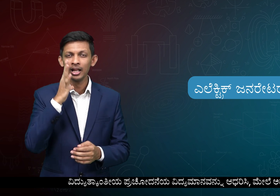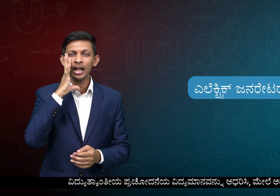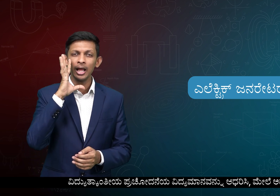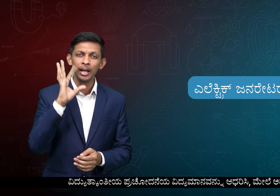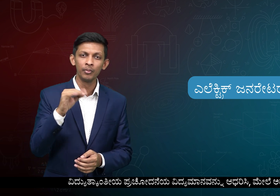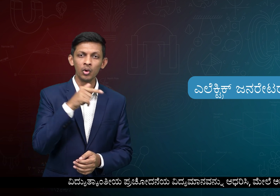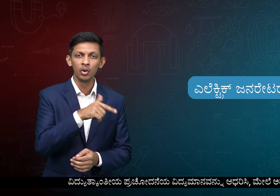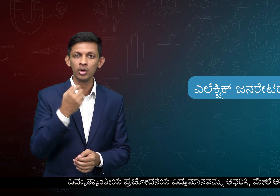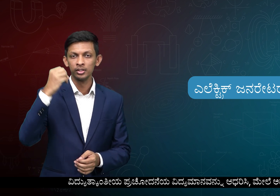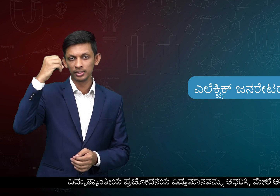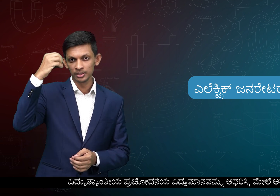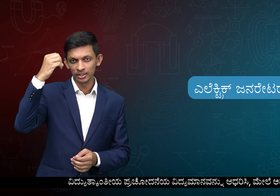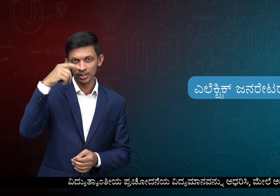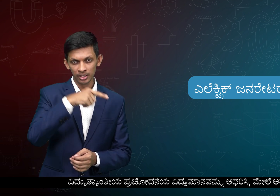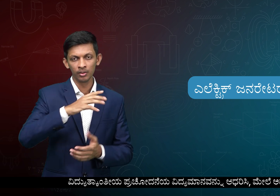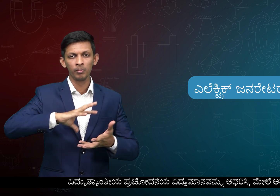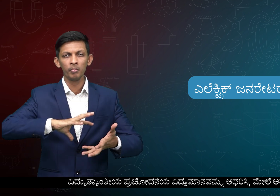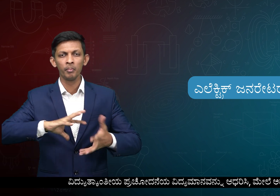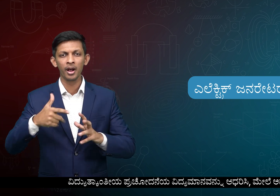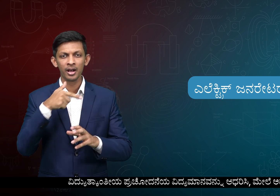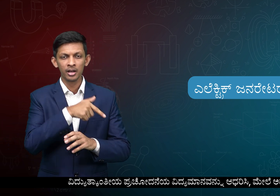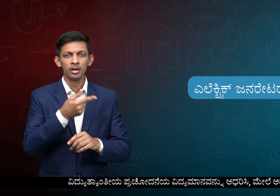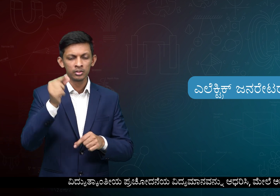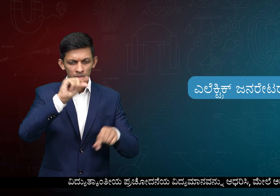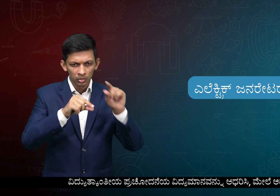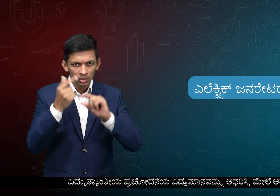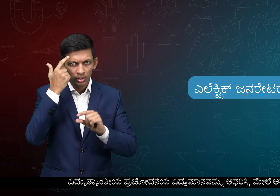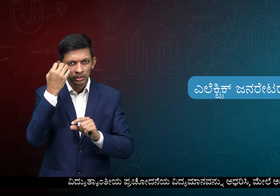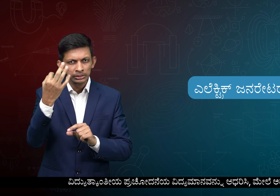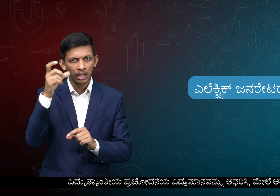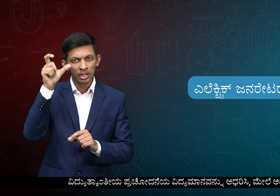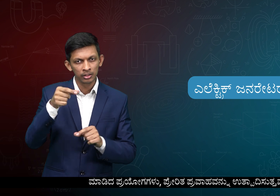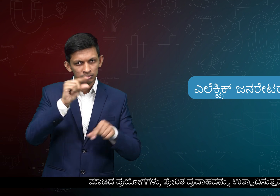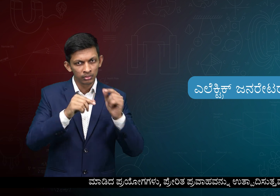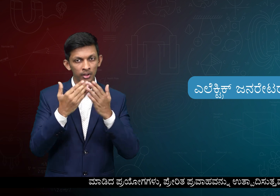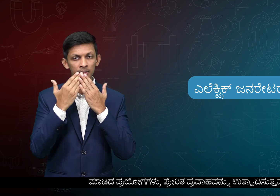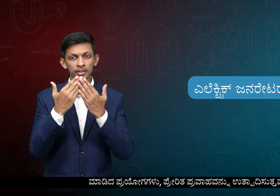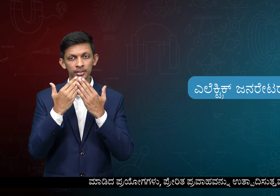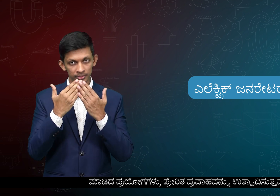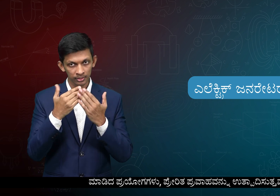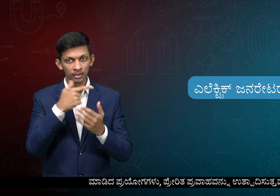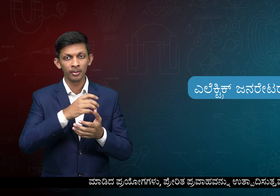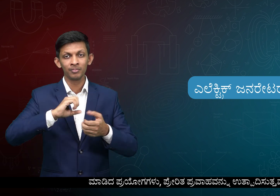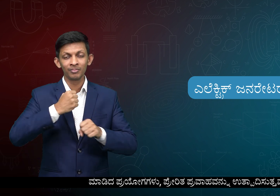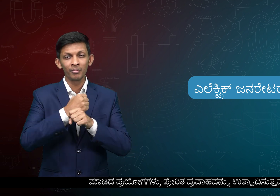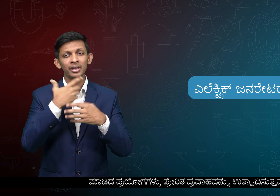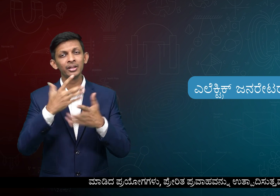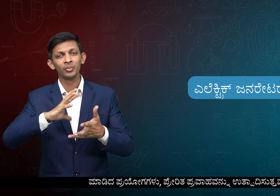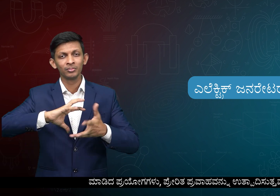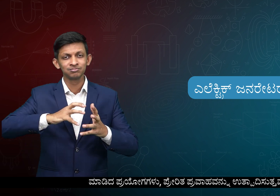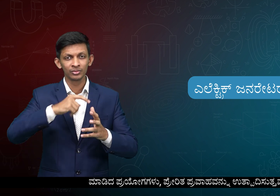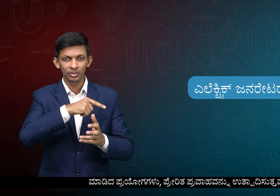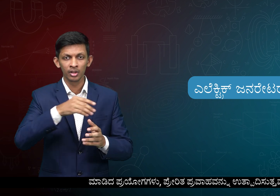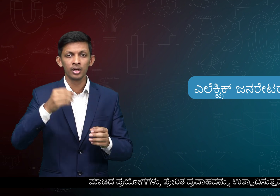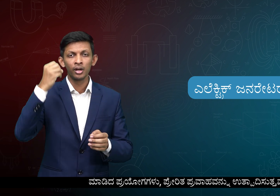ವಿದ್ಯುತ್ಕಾಂತೀಯ ಪ್ರಚೋದನೆಯ ವಿದ್ಯಮಾನವನ್ನು ಆಧರಿಸಿ ಮೇಲೆ ಅಧ್ಯಯನ ಮಾಡಿದ ಪ್ರಯೋಗಗಳ ಪ್ರೇರಿತ